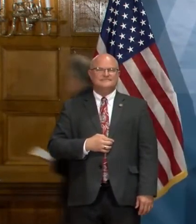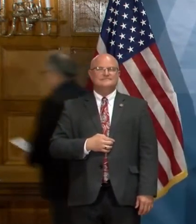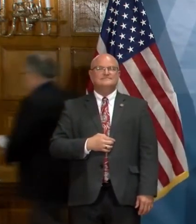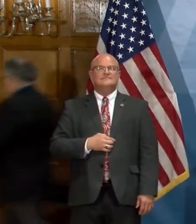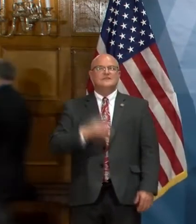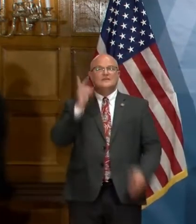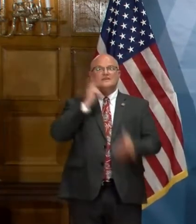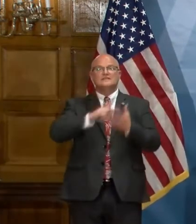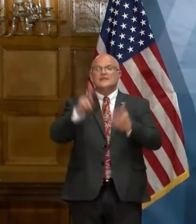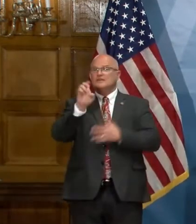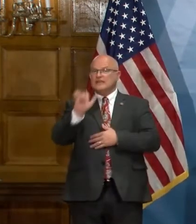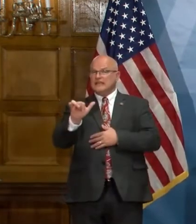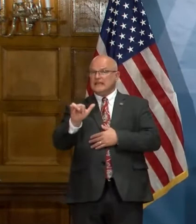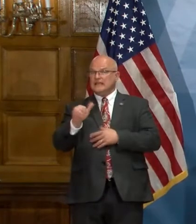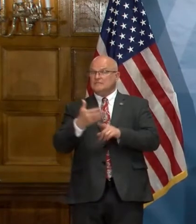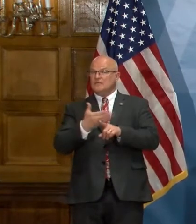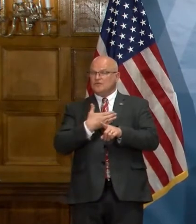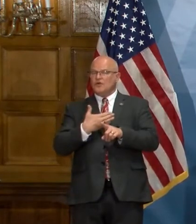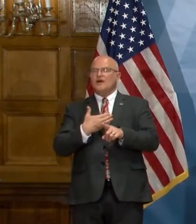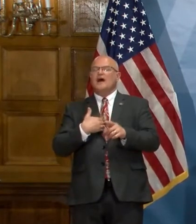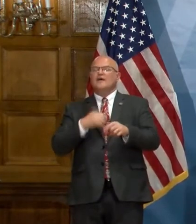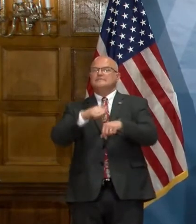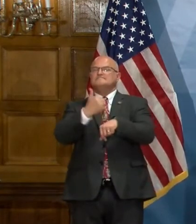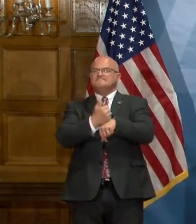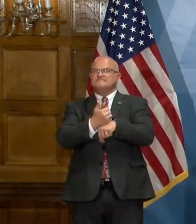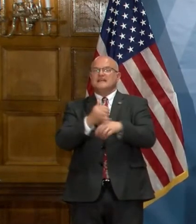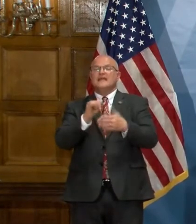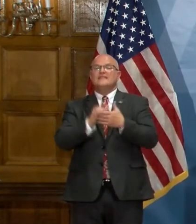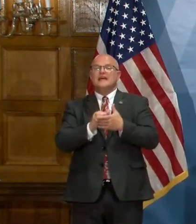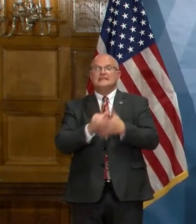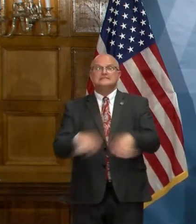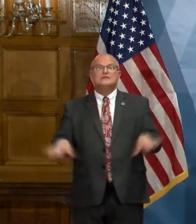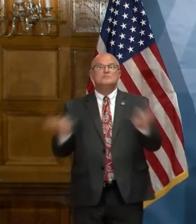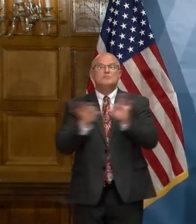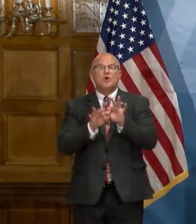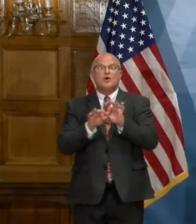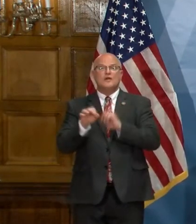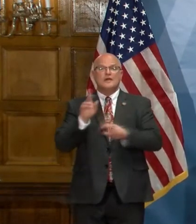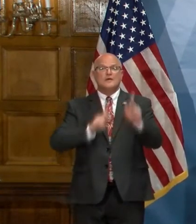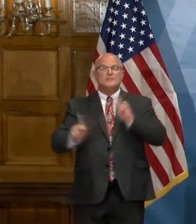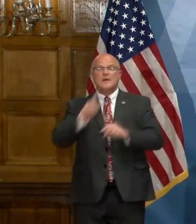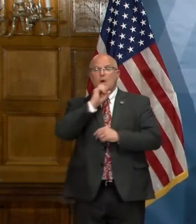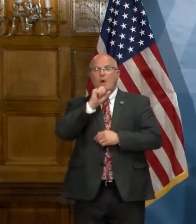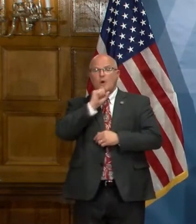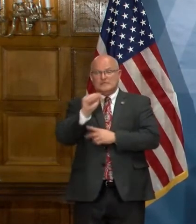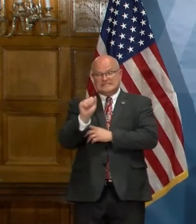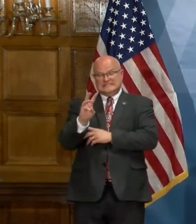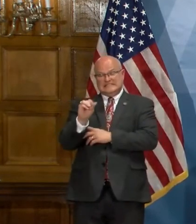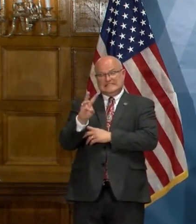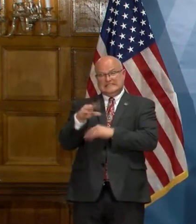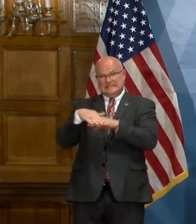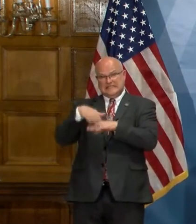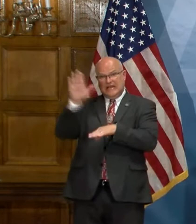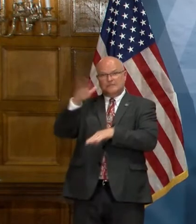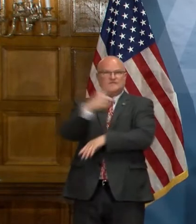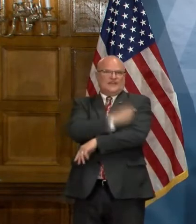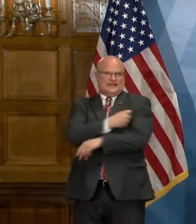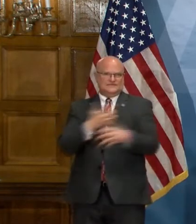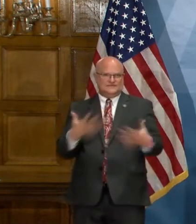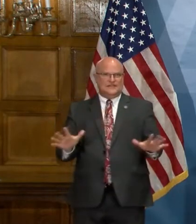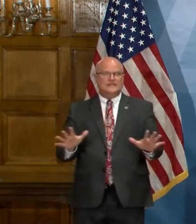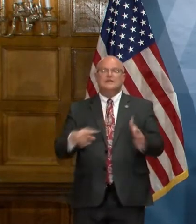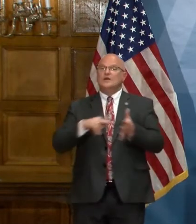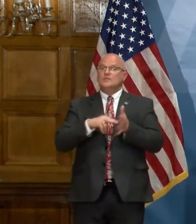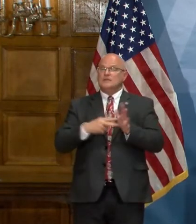For Secretary Key, I did want to set the stage that it is important for those 16 plus to get vaccinated, which